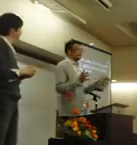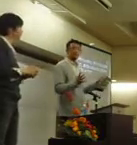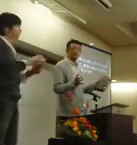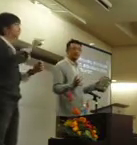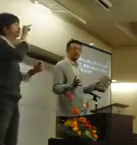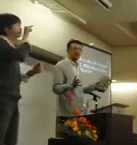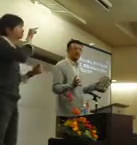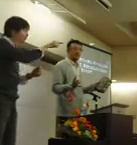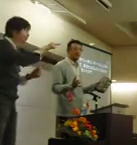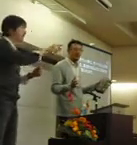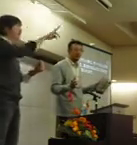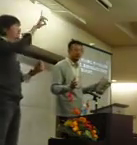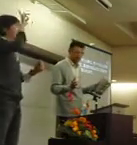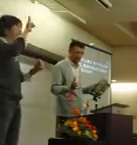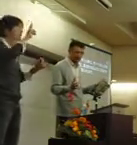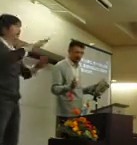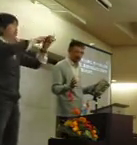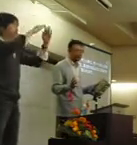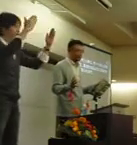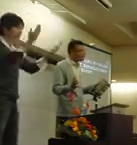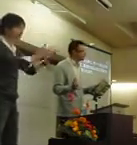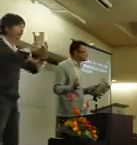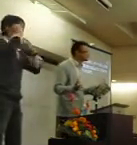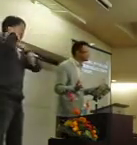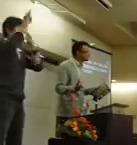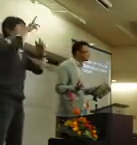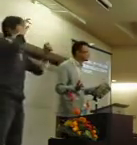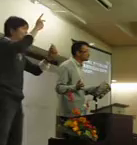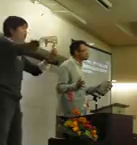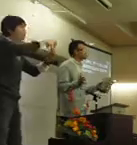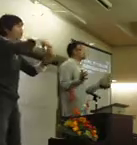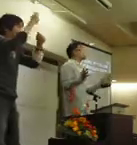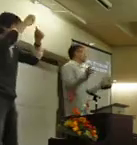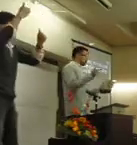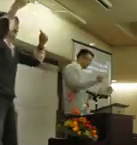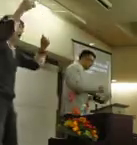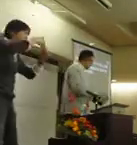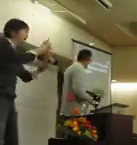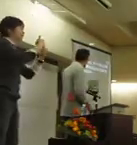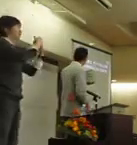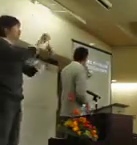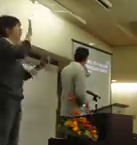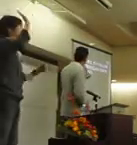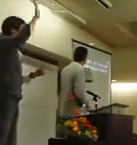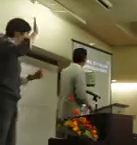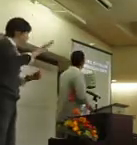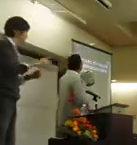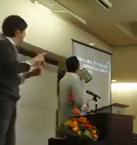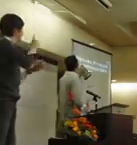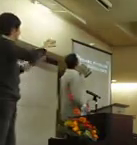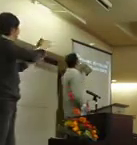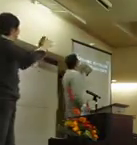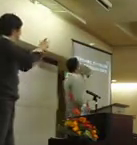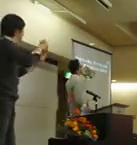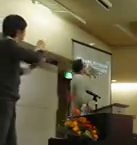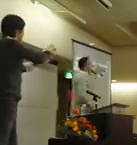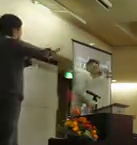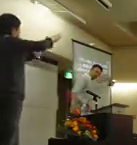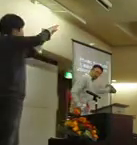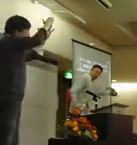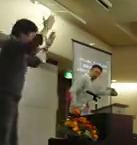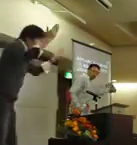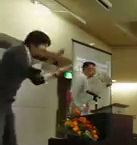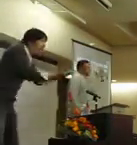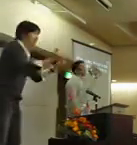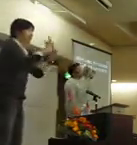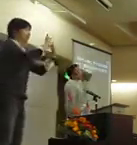それは神様がやることだと思うんです。全て今の関連性で全ての